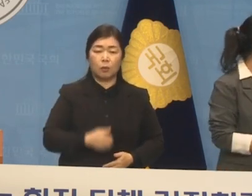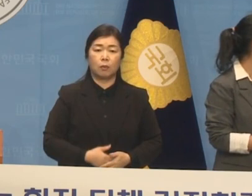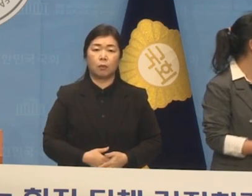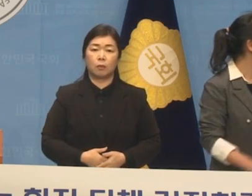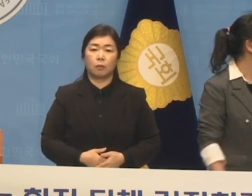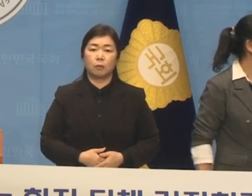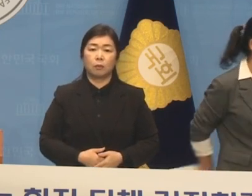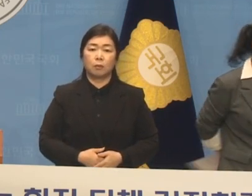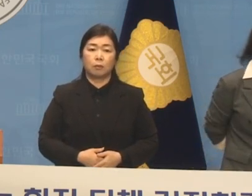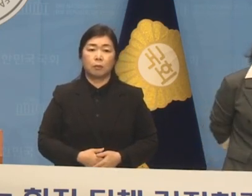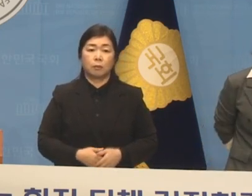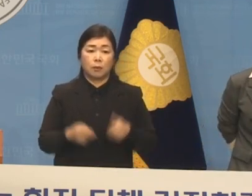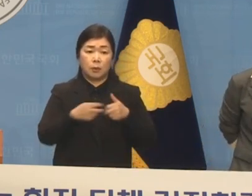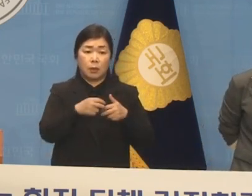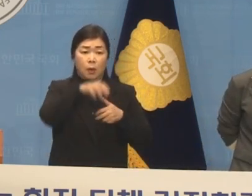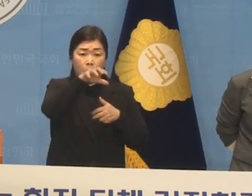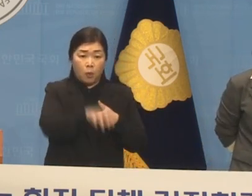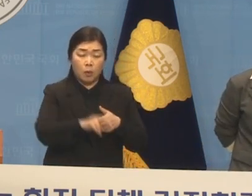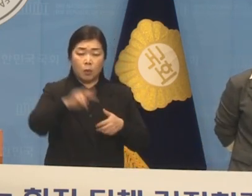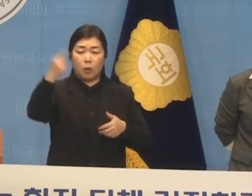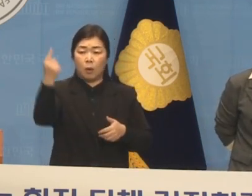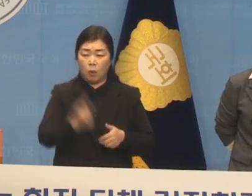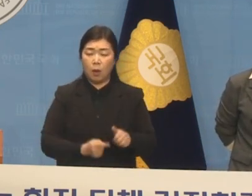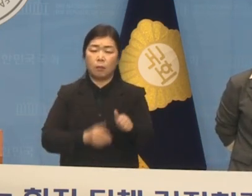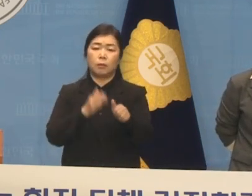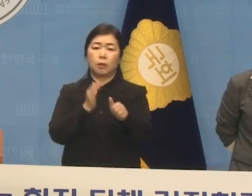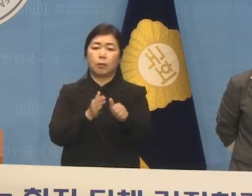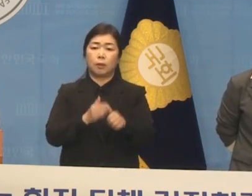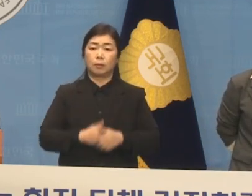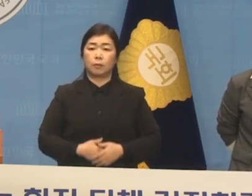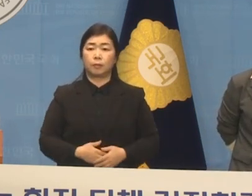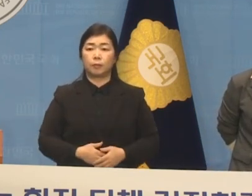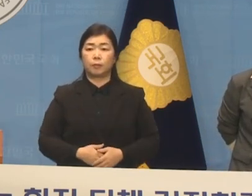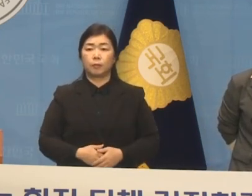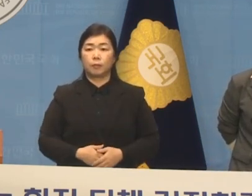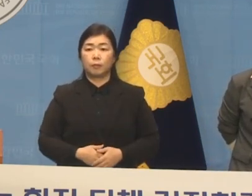현장으로 복귀해 주시기 바랍니다. 감사합니다.